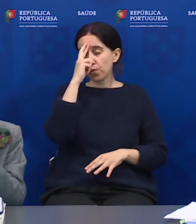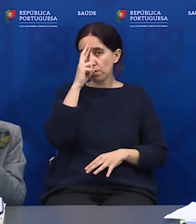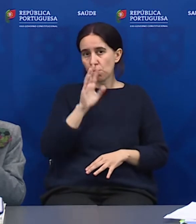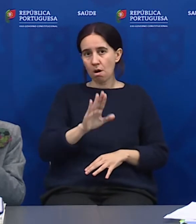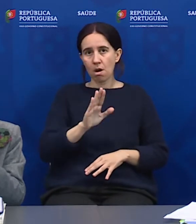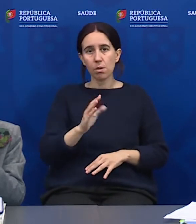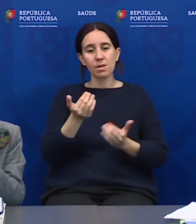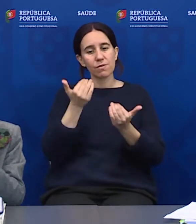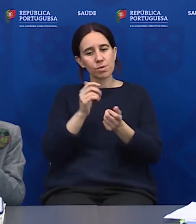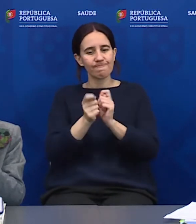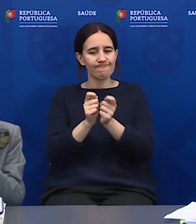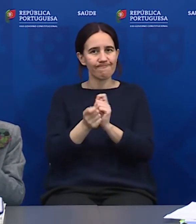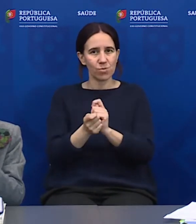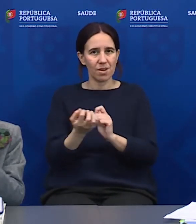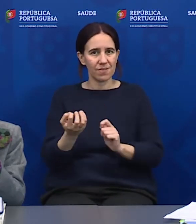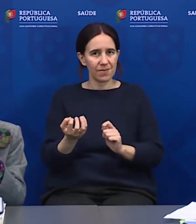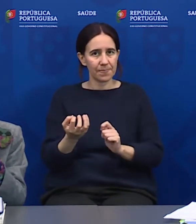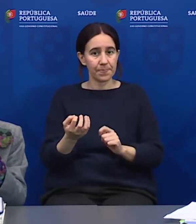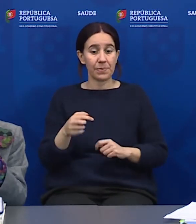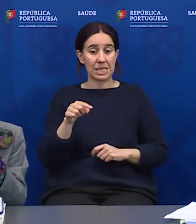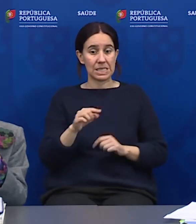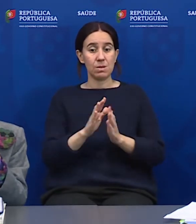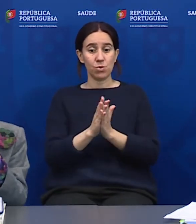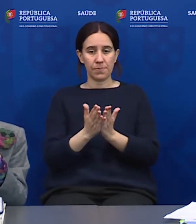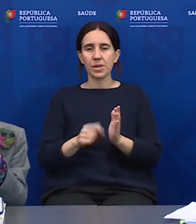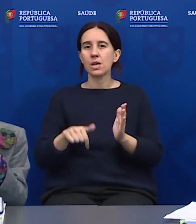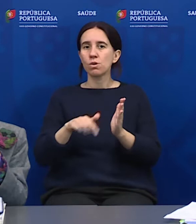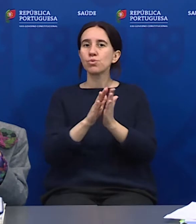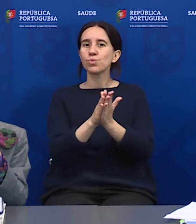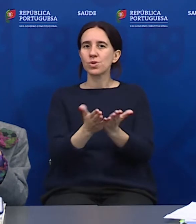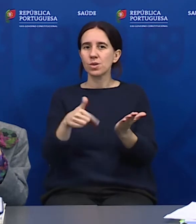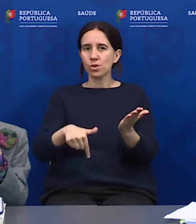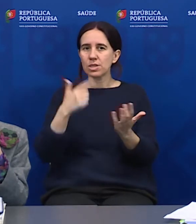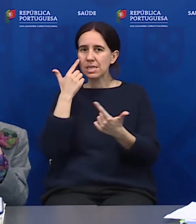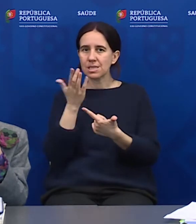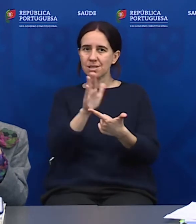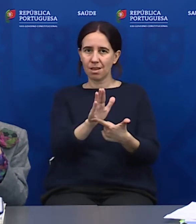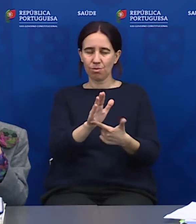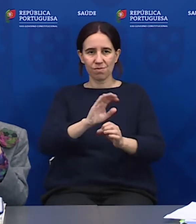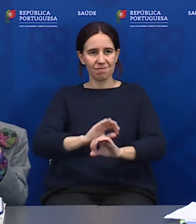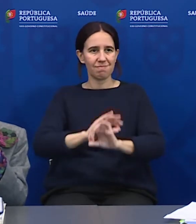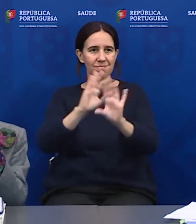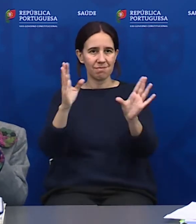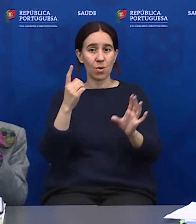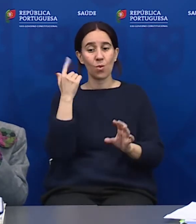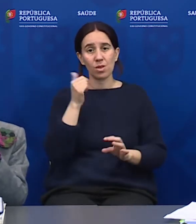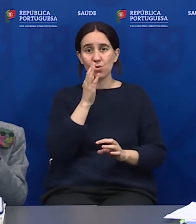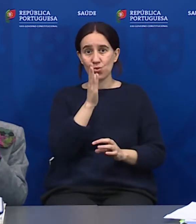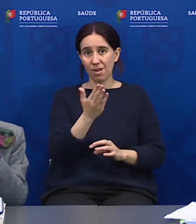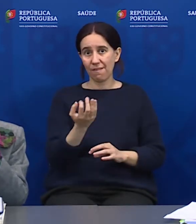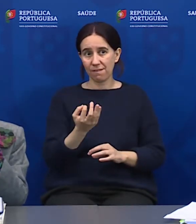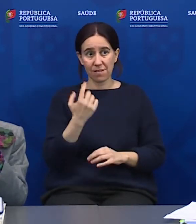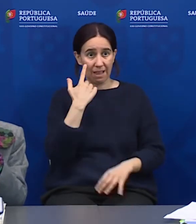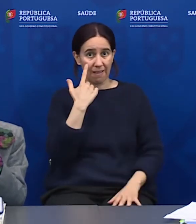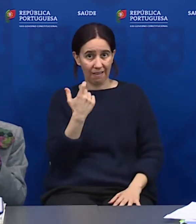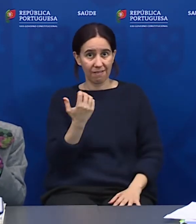melhorar a informação do boletim. Este boletim de hoje é um exemplo paradigmático daquilo que eu disse ontem.